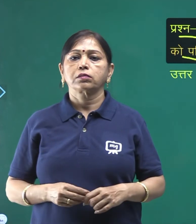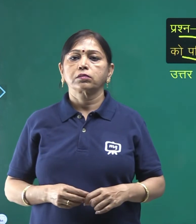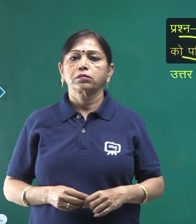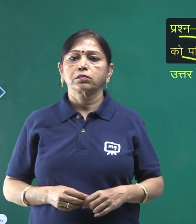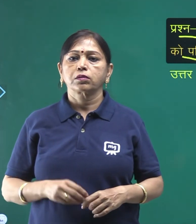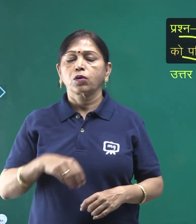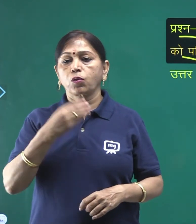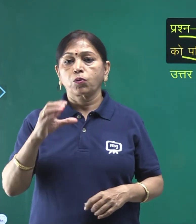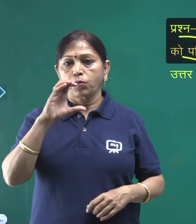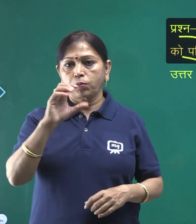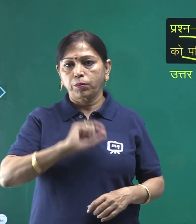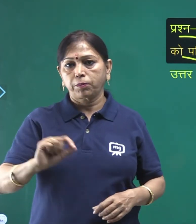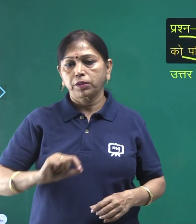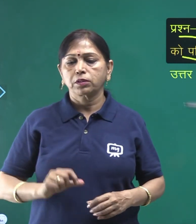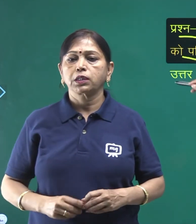को परिभाषित कीजिए।